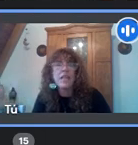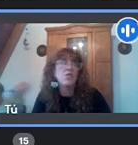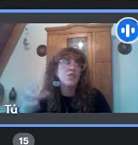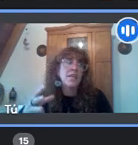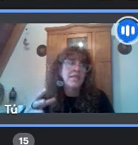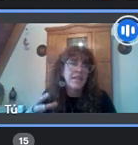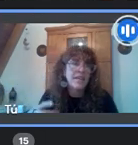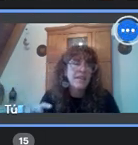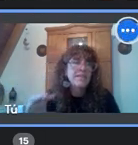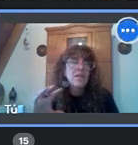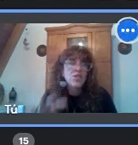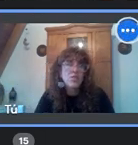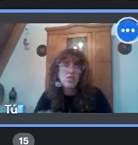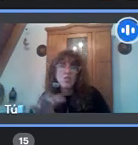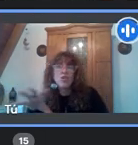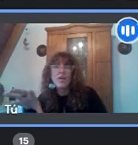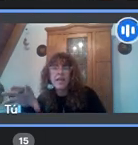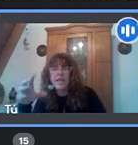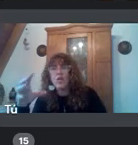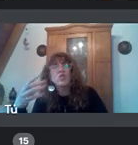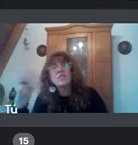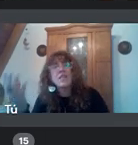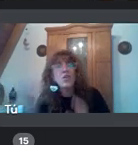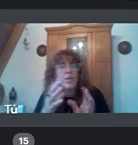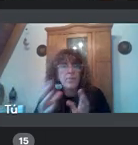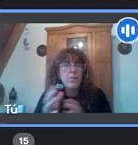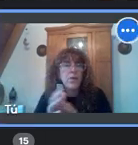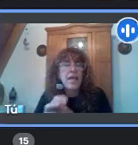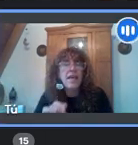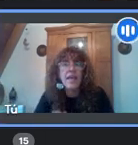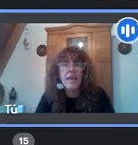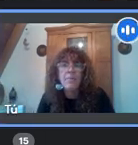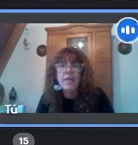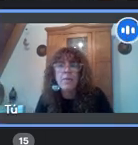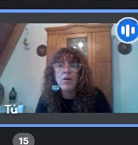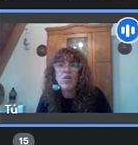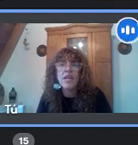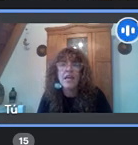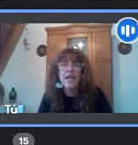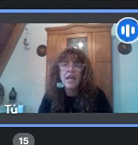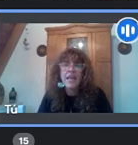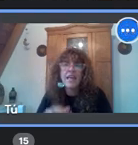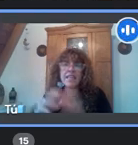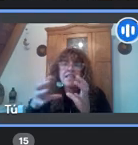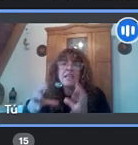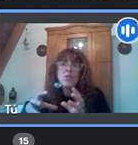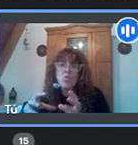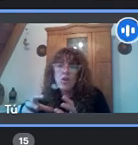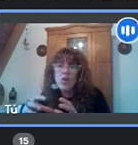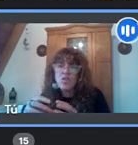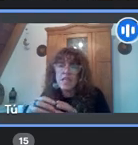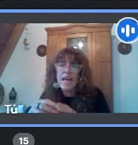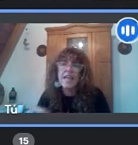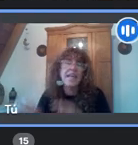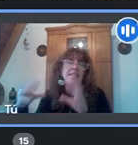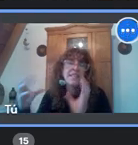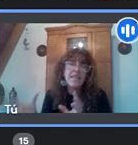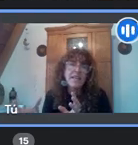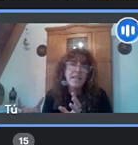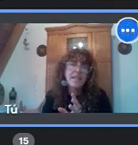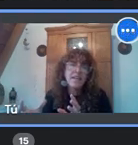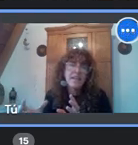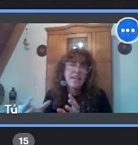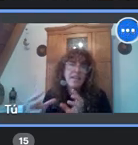profesional docente. Yo considero que por ahí que está mejor que este título sea las